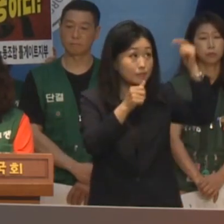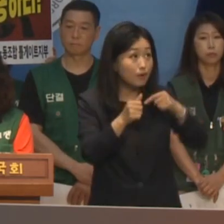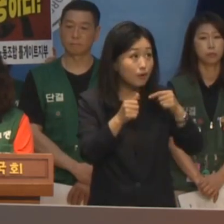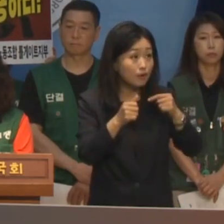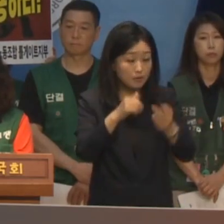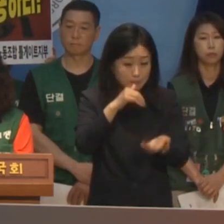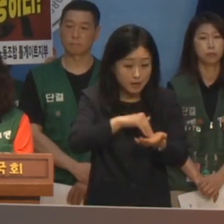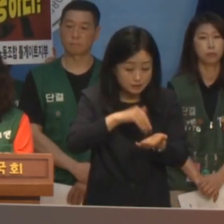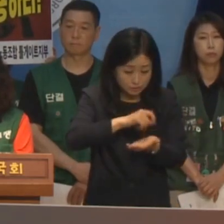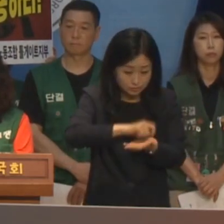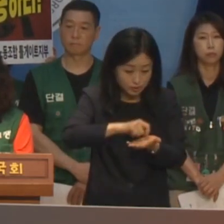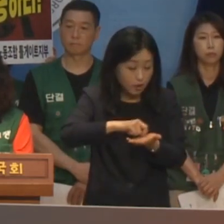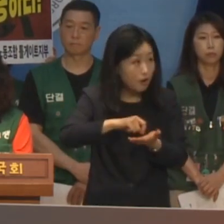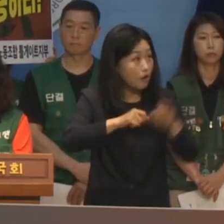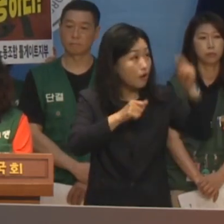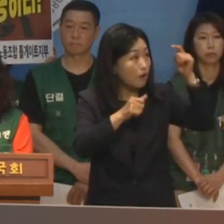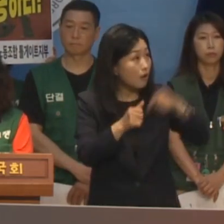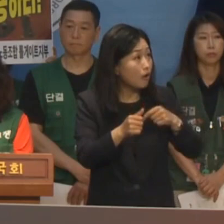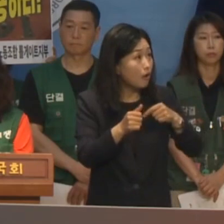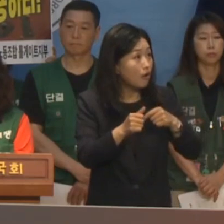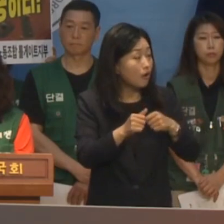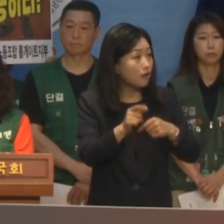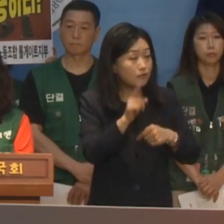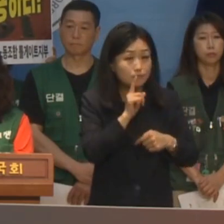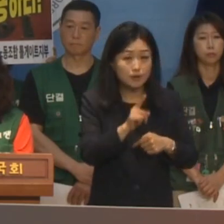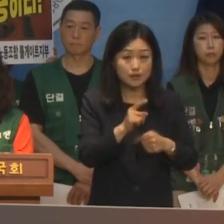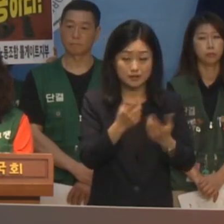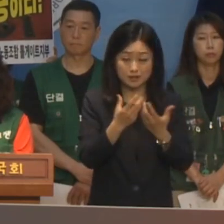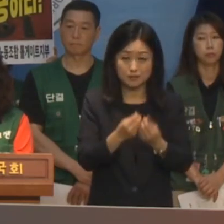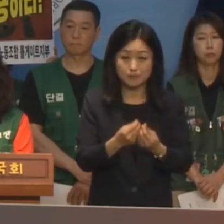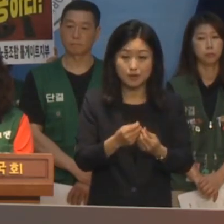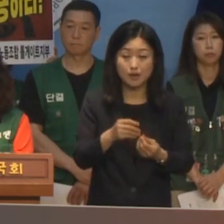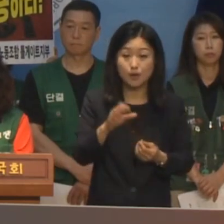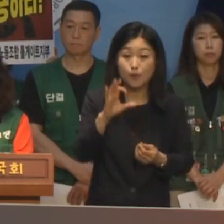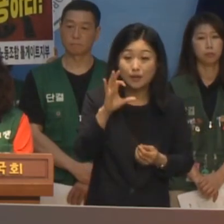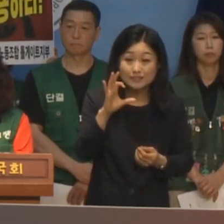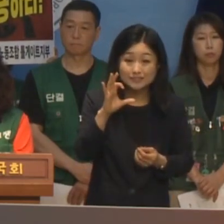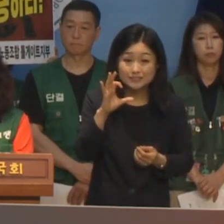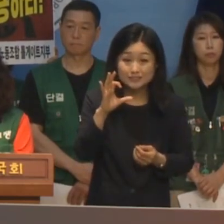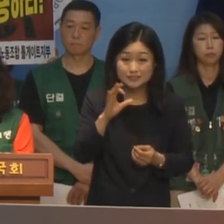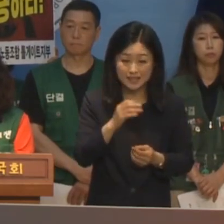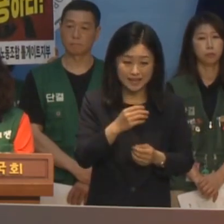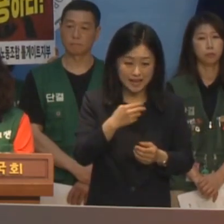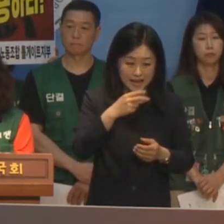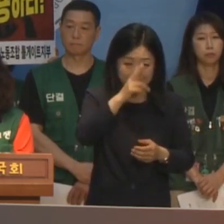쓰라고 합니다. 변기에 라면 국물을 버리다 흘렸다고 경위서를 쓰고